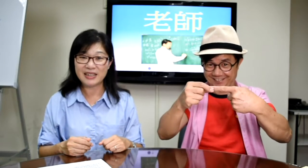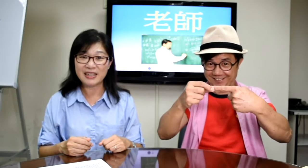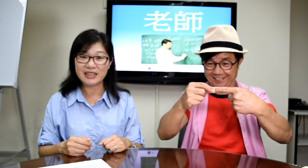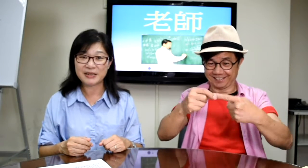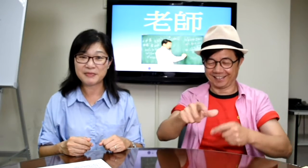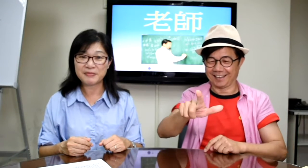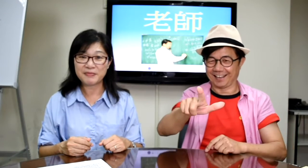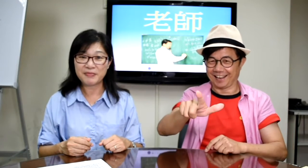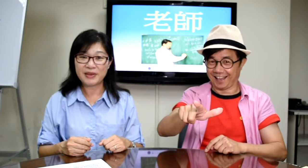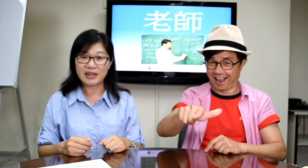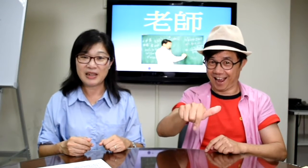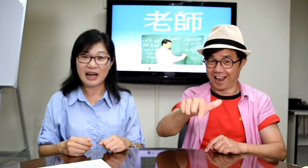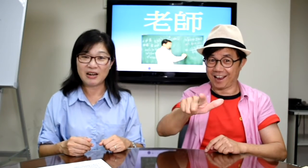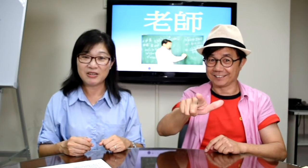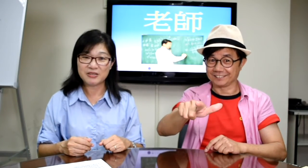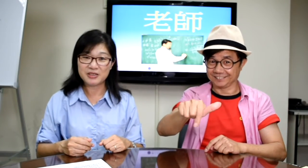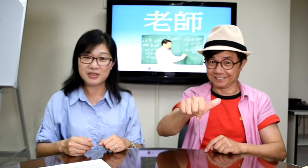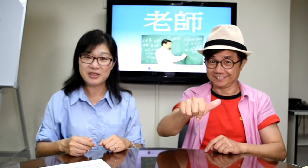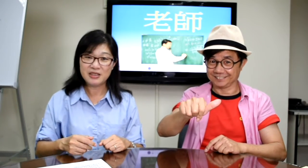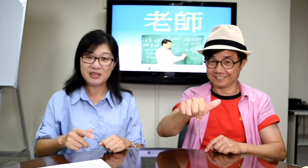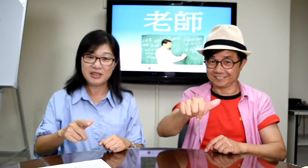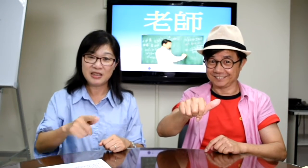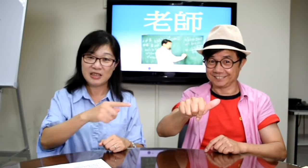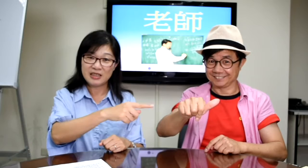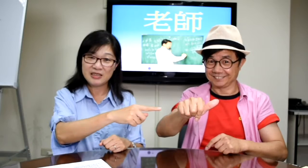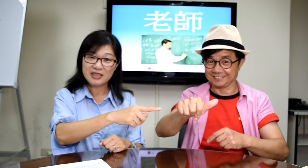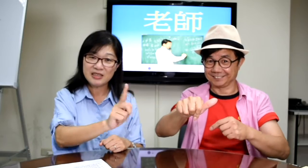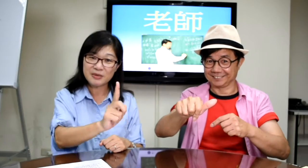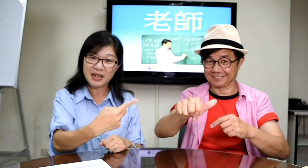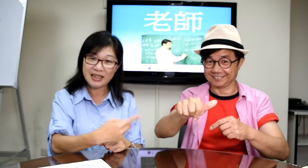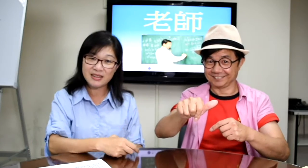个老师，这个是怎么来的呢？